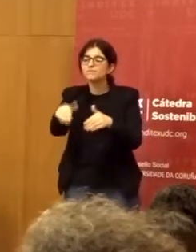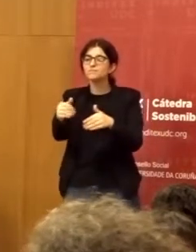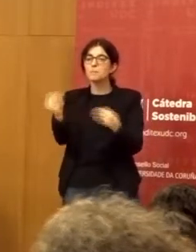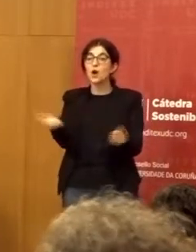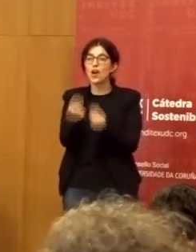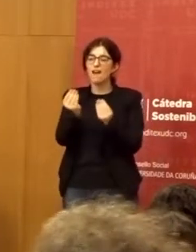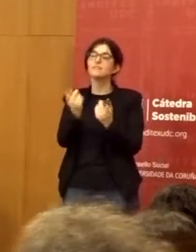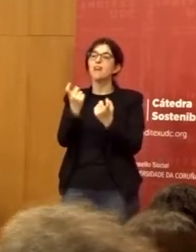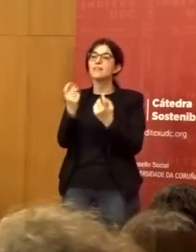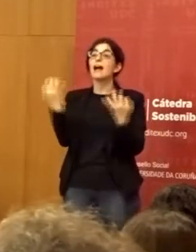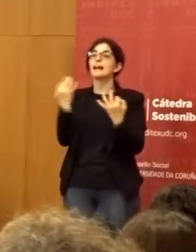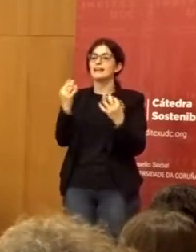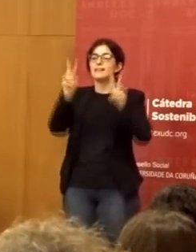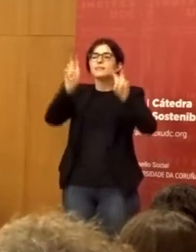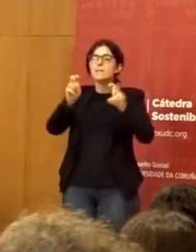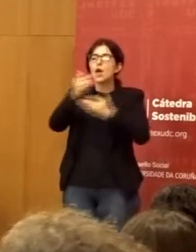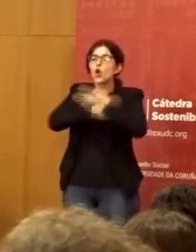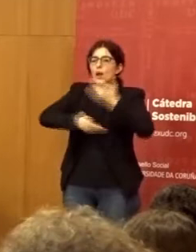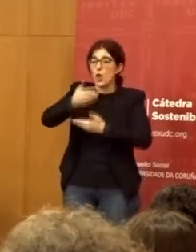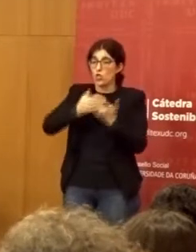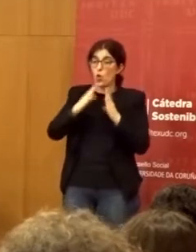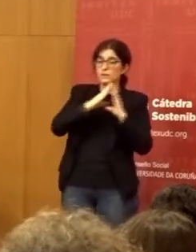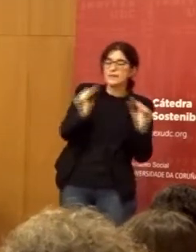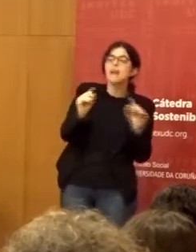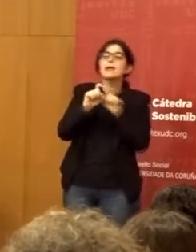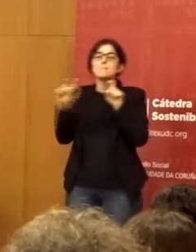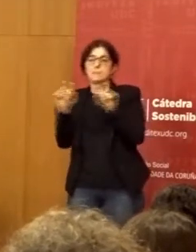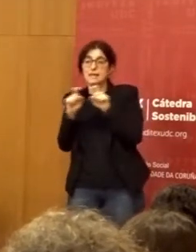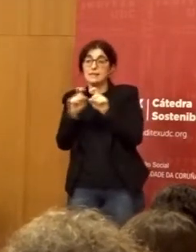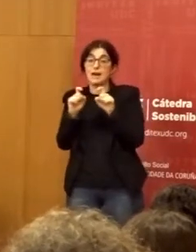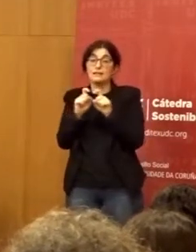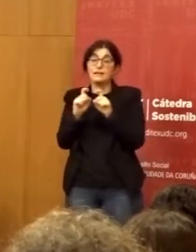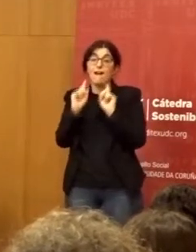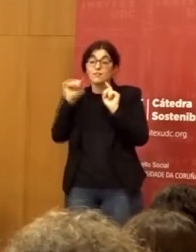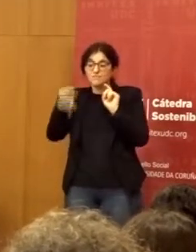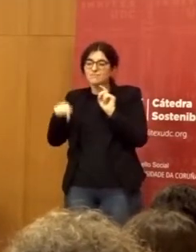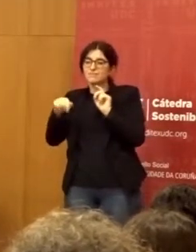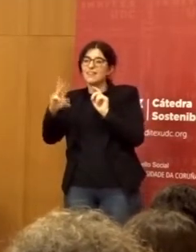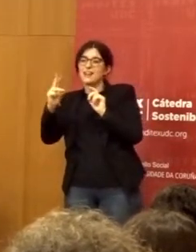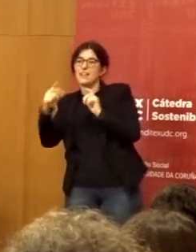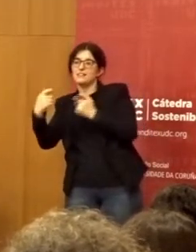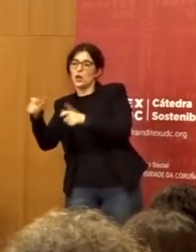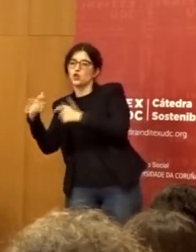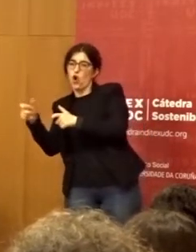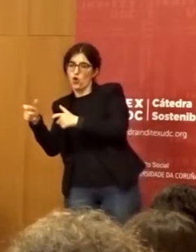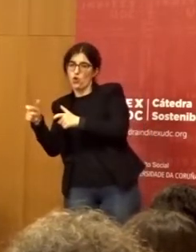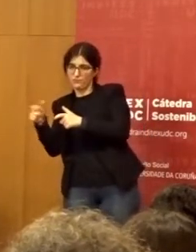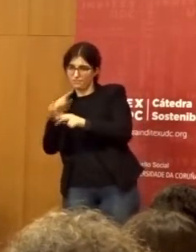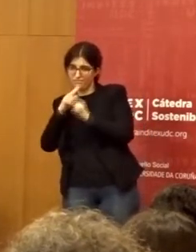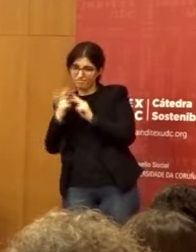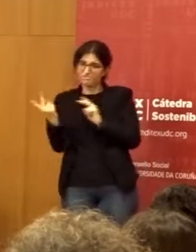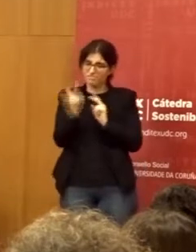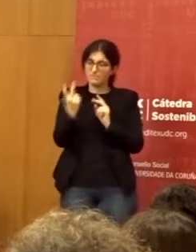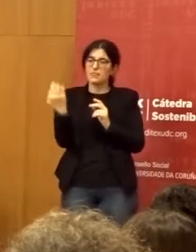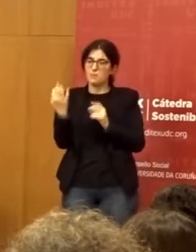temas de colaboración entre universidad, empresa y en este caso también en el ámbito del tercer sector. Unir fuerzas, esfuerzos y crear